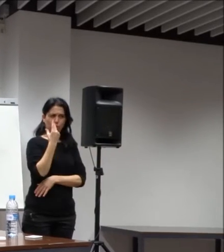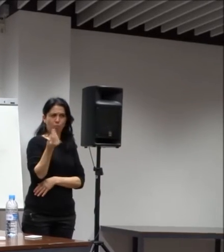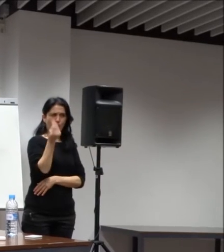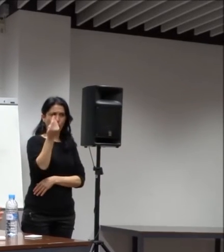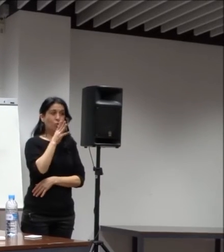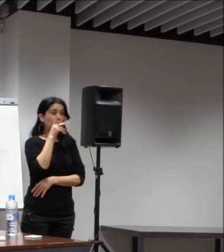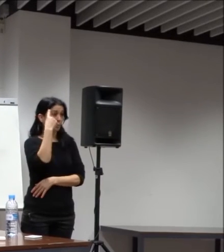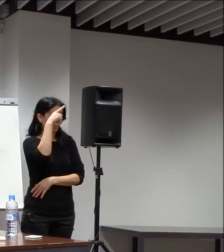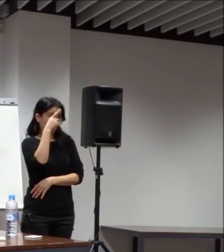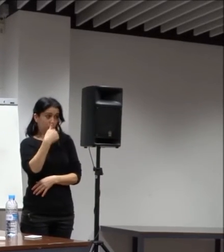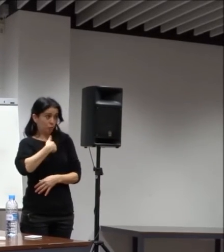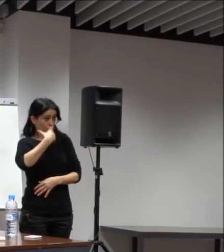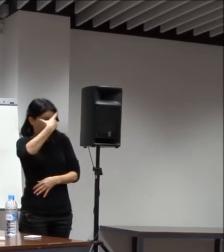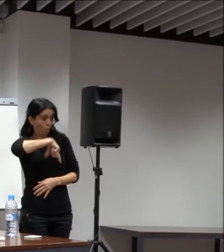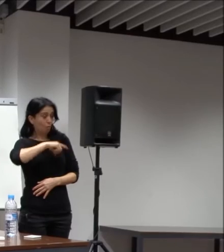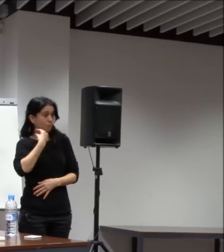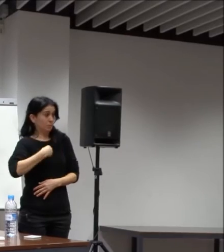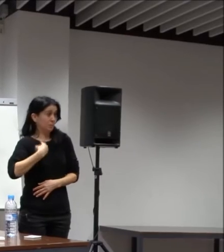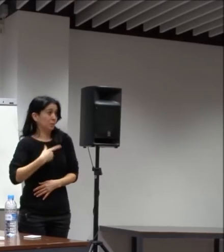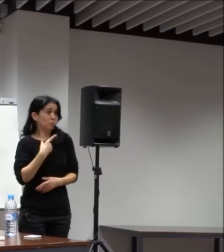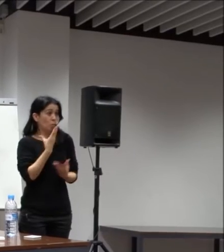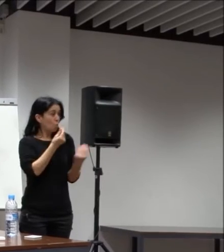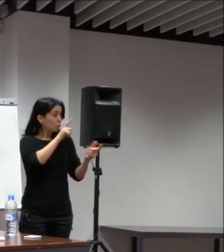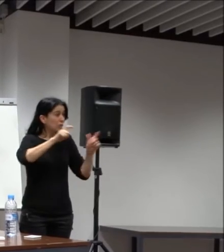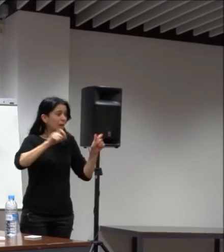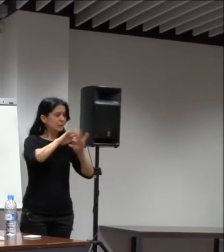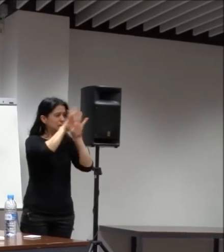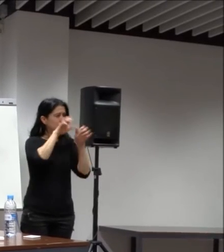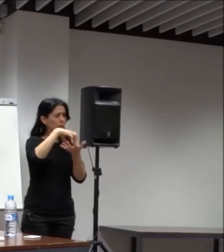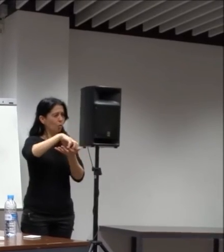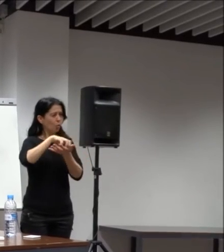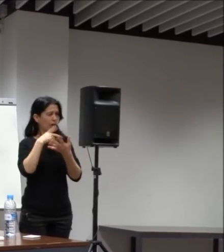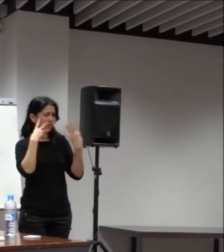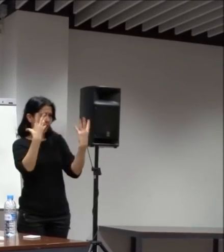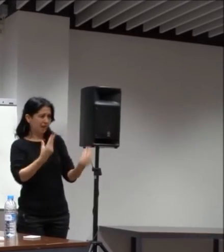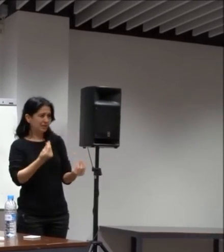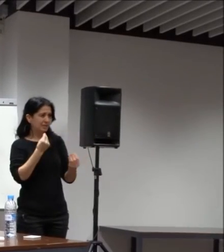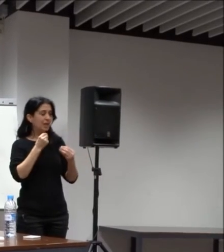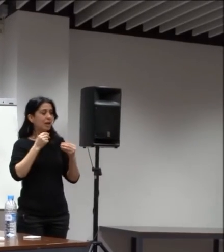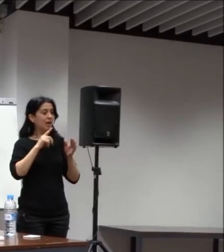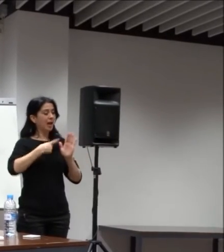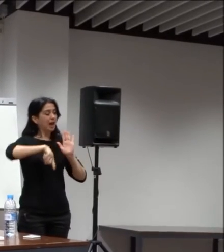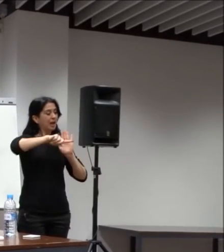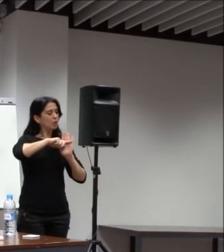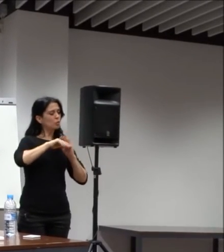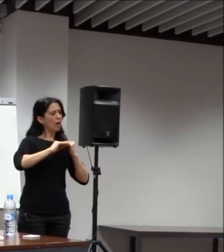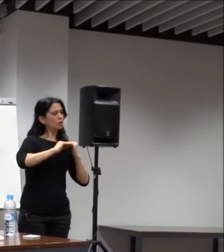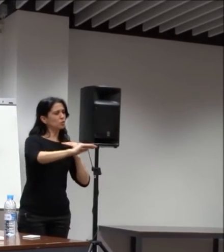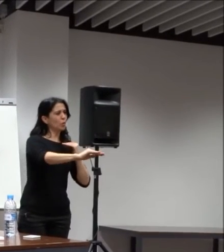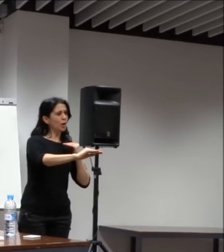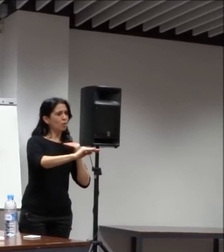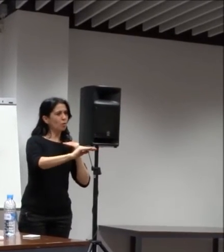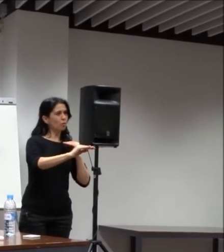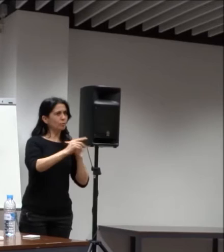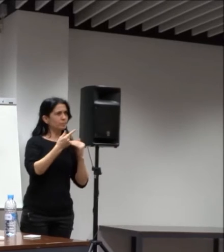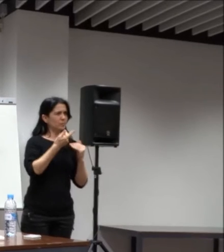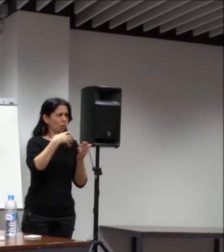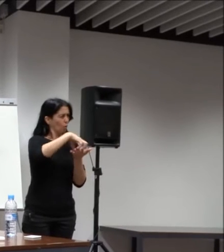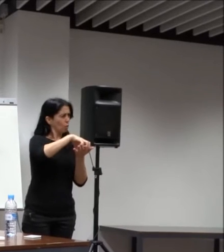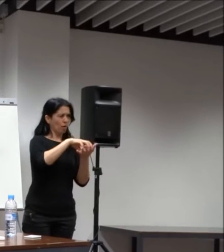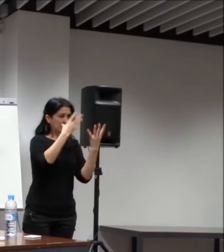que lo mismo, muchos tenemos muchas preguntas acerca de todo esto, las cláusulas suelo. Nos parecía importante pues, contar con la presencia